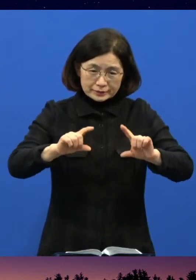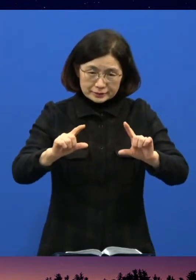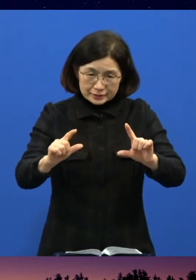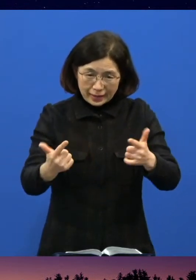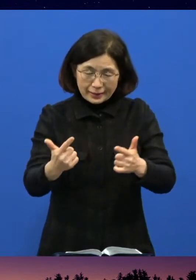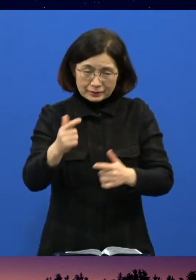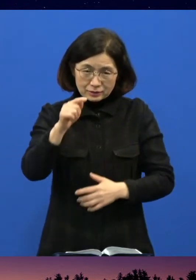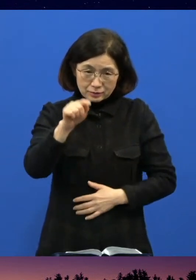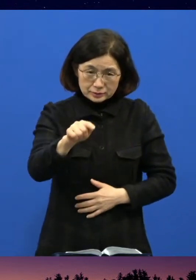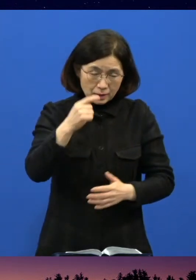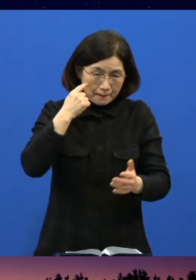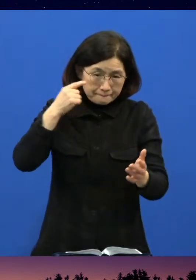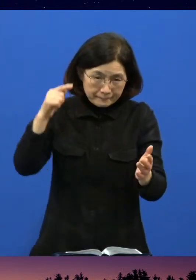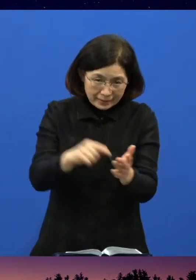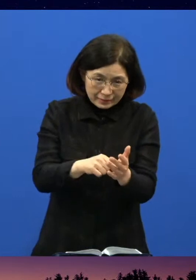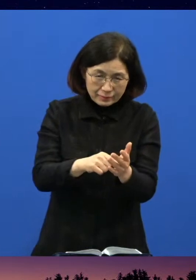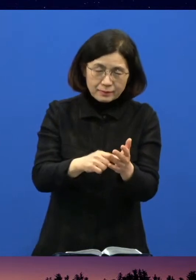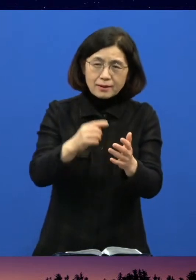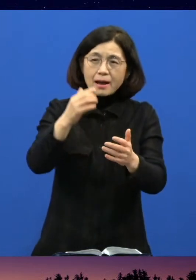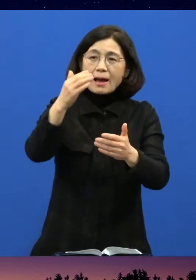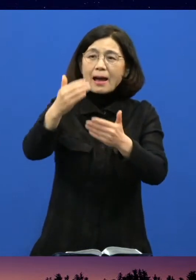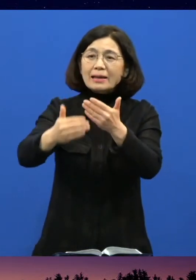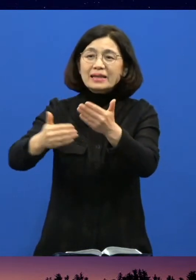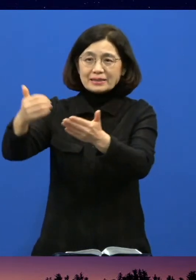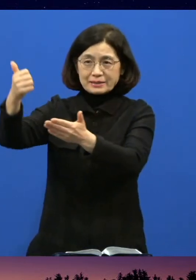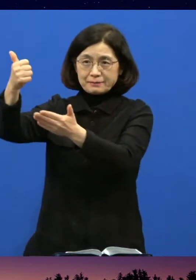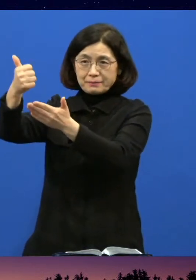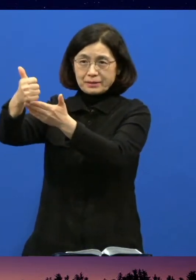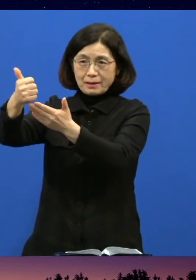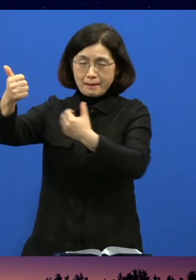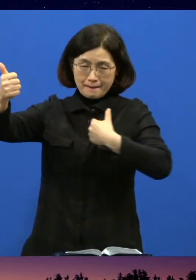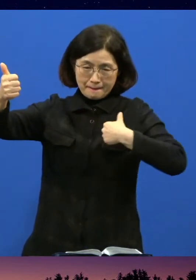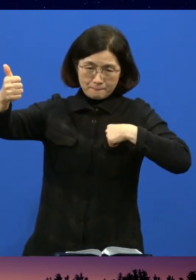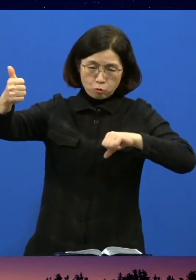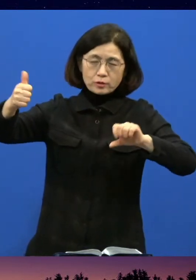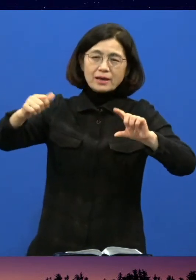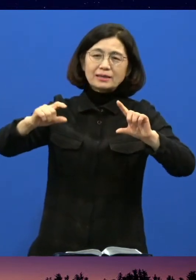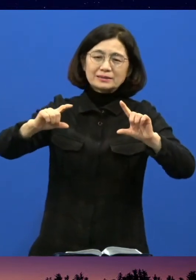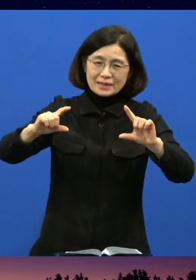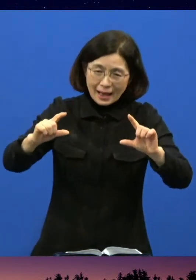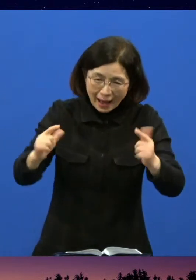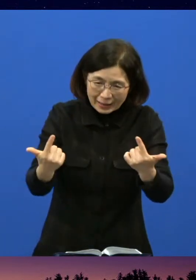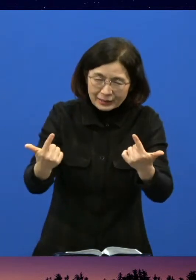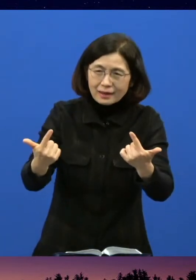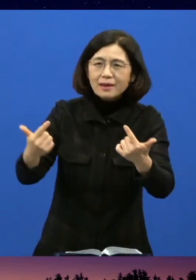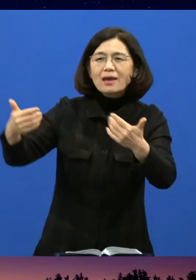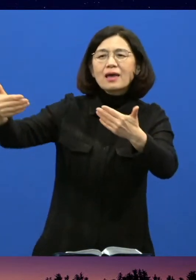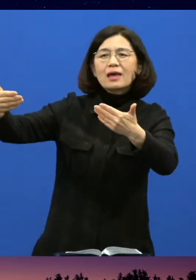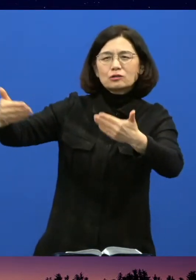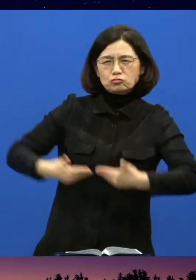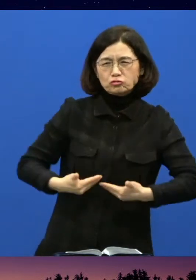좀 더 깊이 들어가면 하나님이 포기하지 않게 하시다라는 그런 의미가 들어있어요.